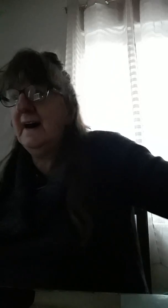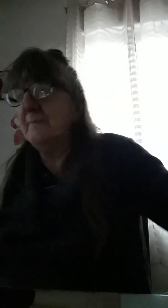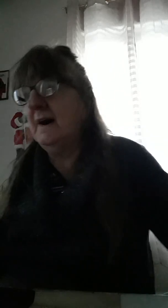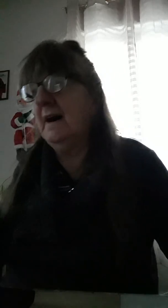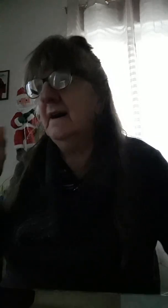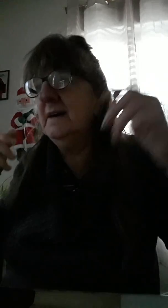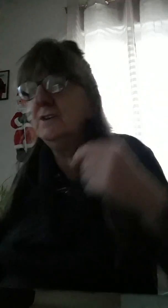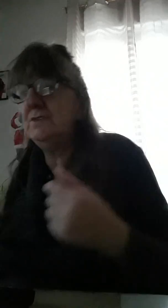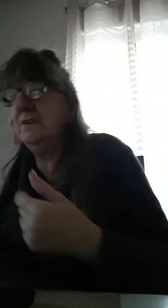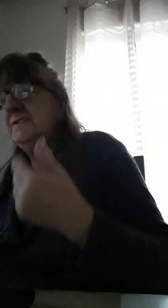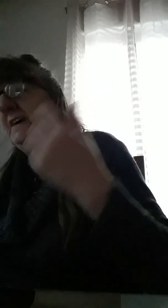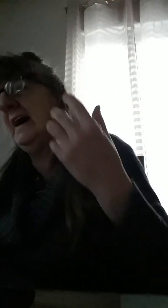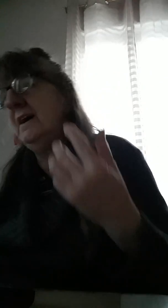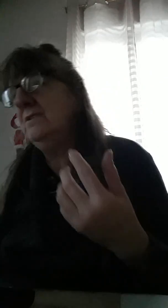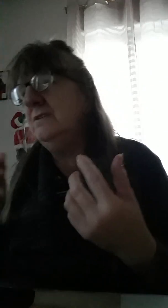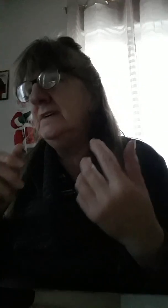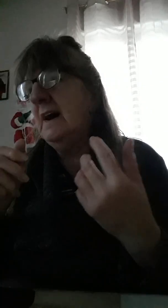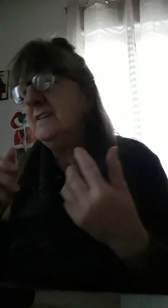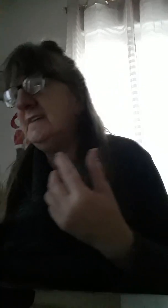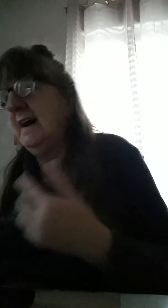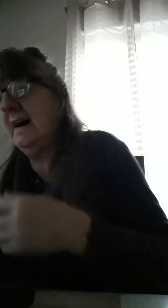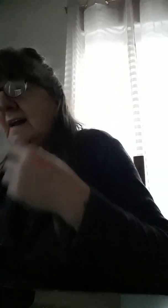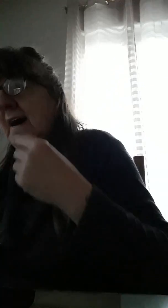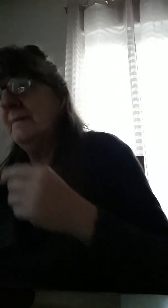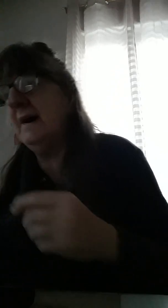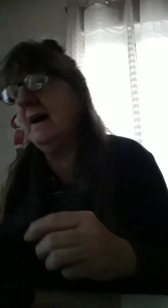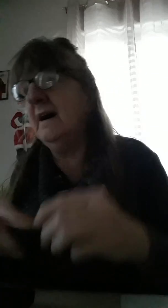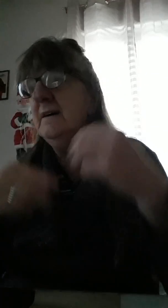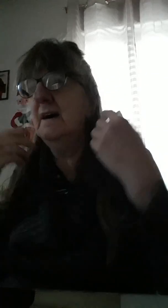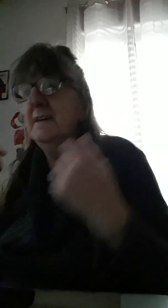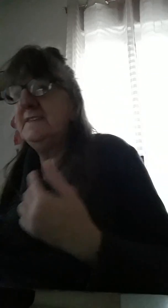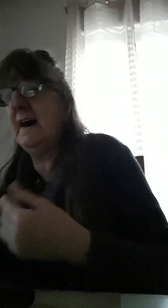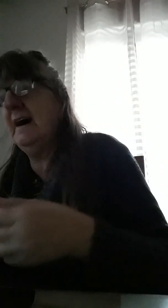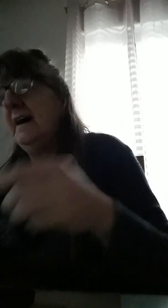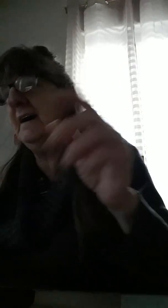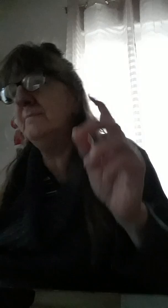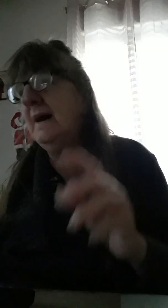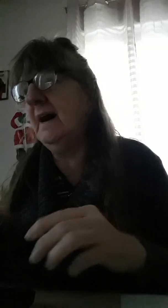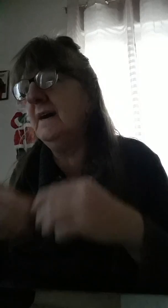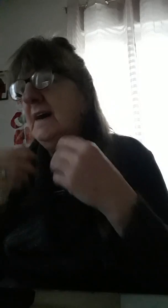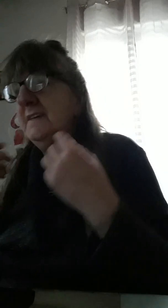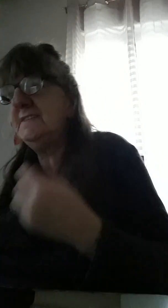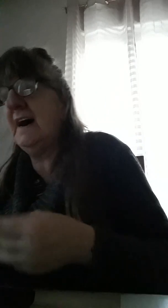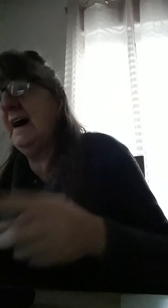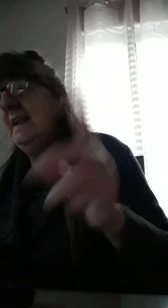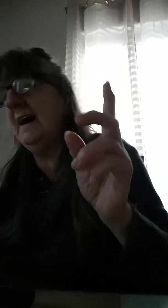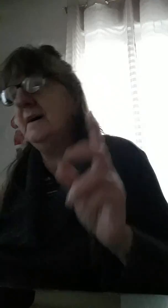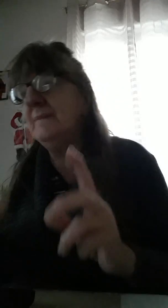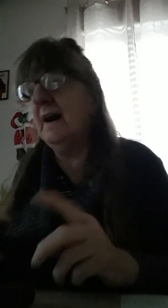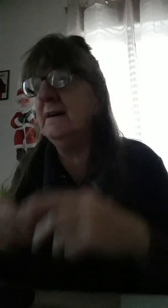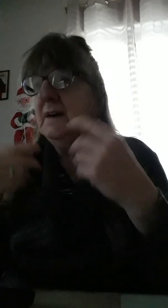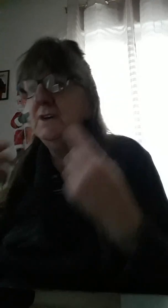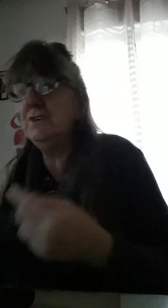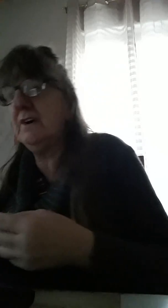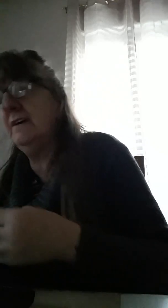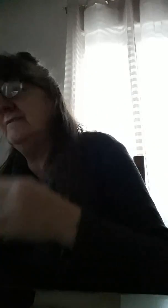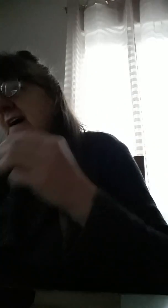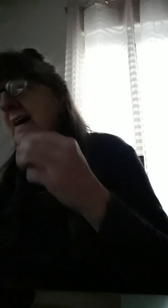Salama, je te salue, Ya Salama, Sama, Ya Salama, je